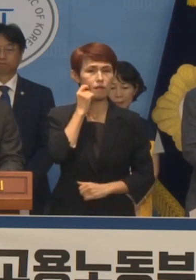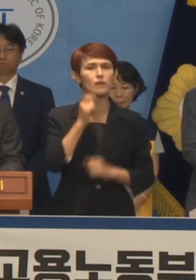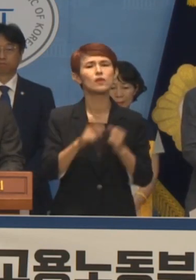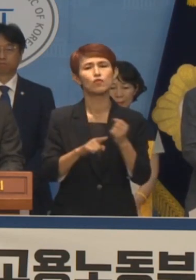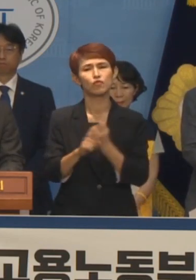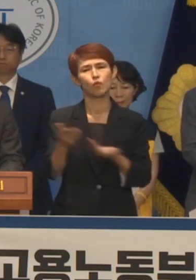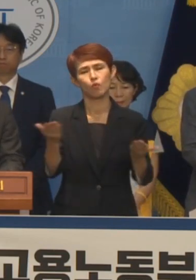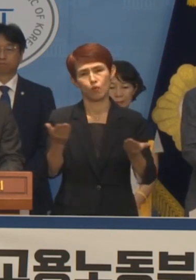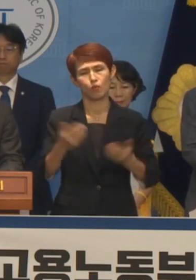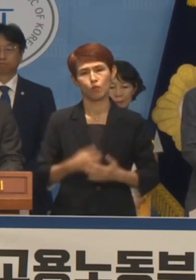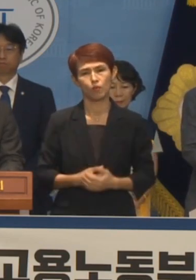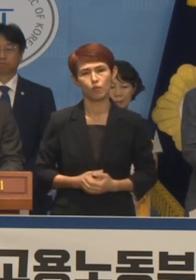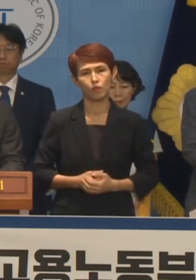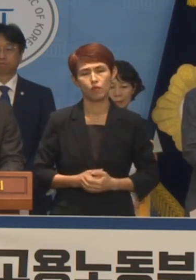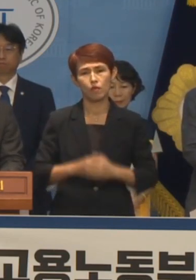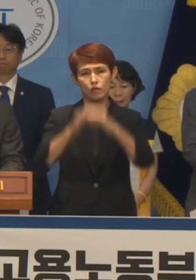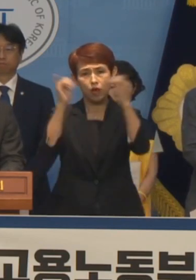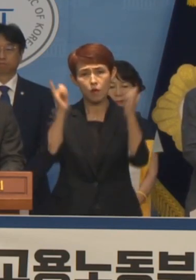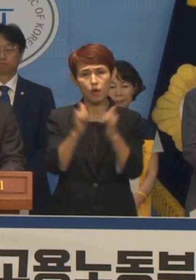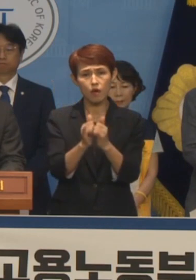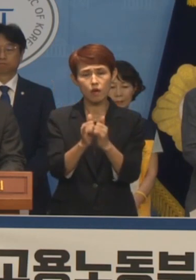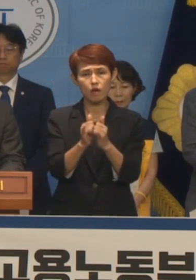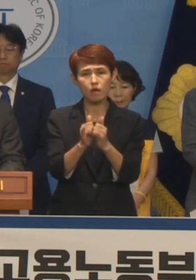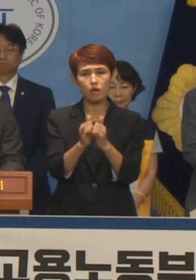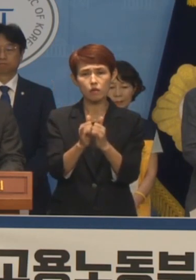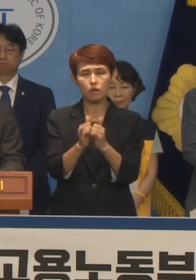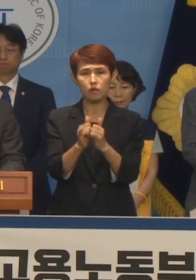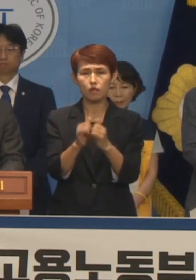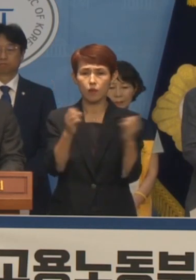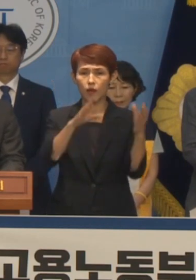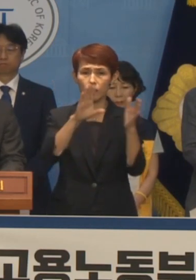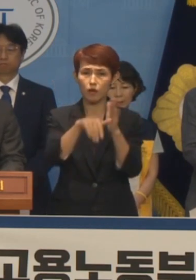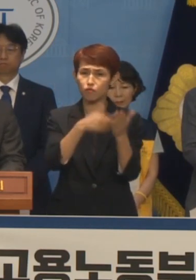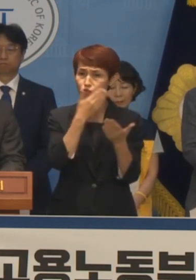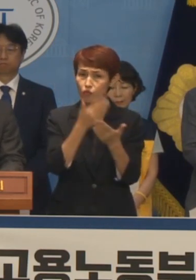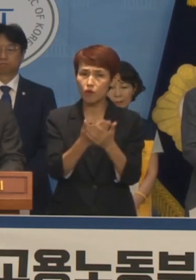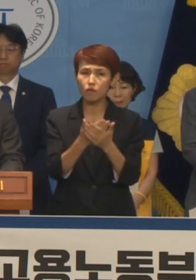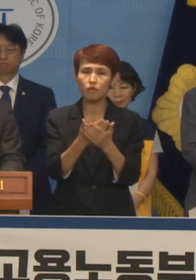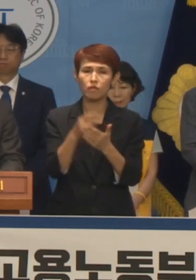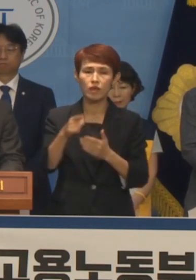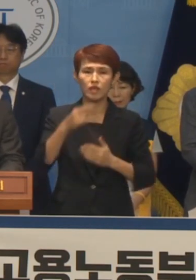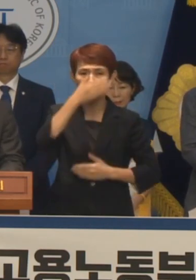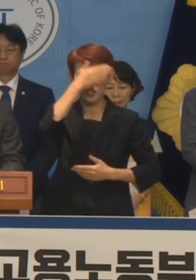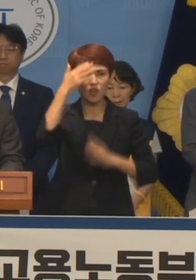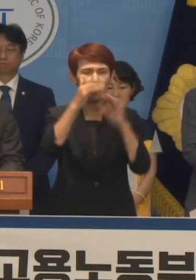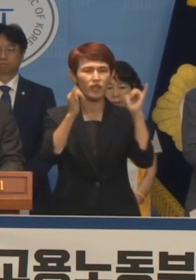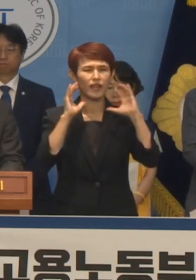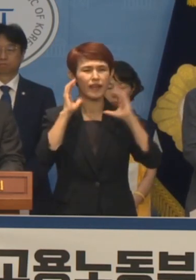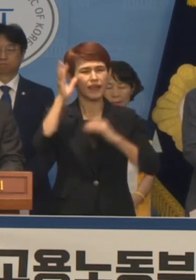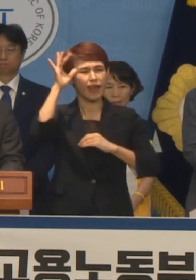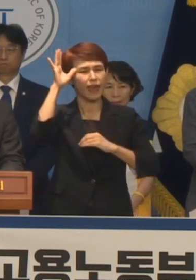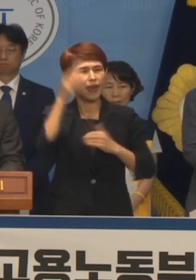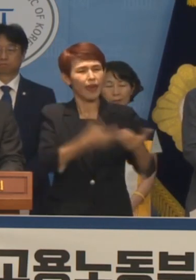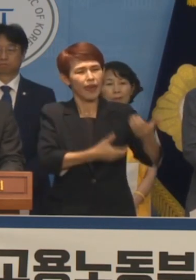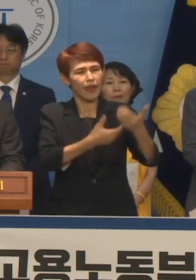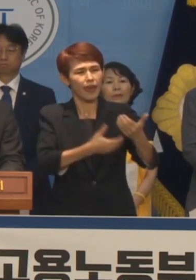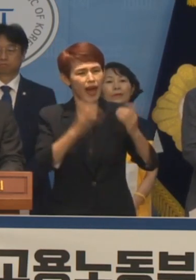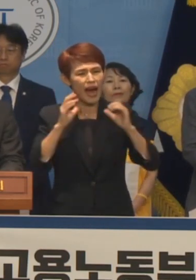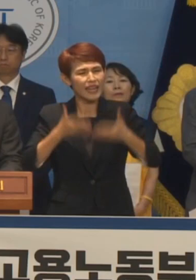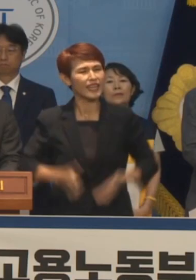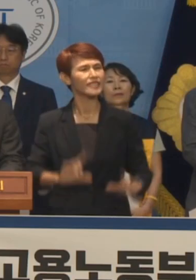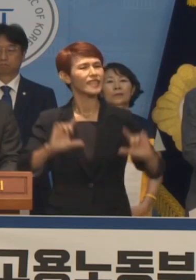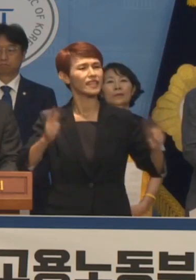사회적 대화의 모범이 되어야 할 경사노위 행사에서 청년이 개를 안고 다니느라 아이를 낳지 않는다라는